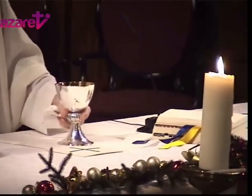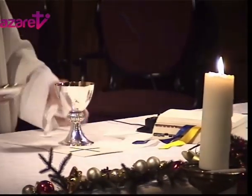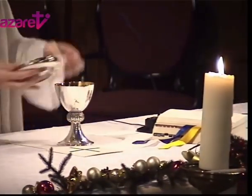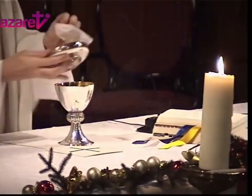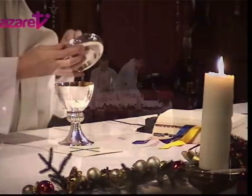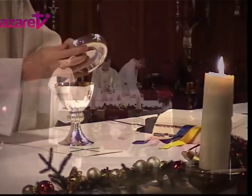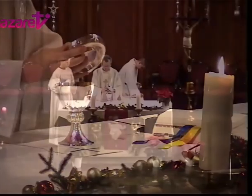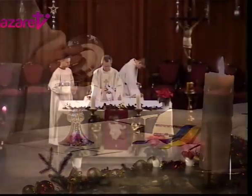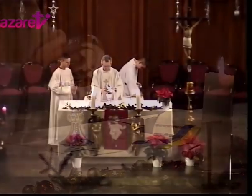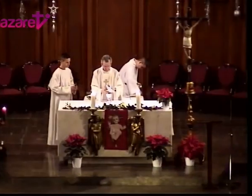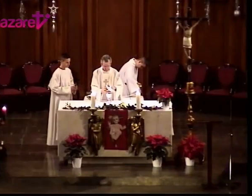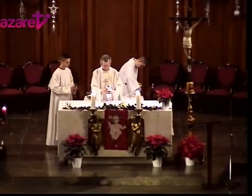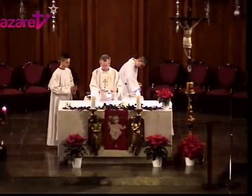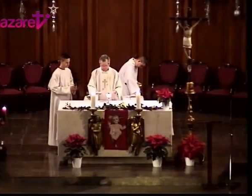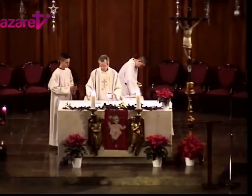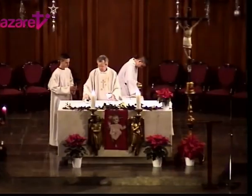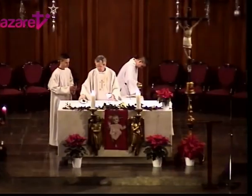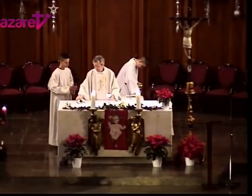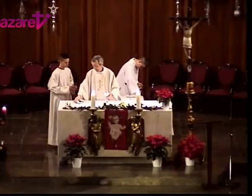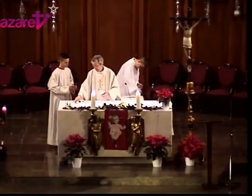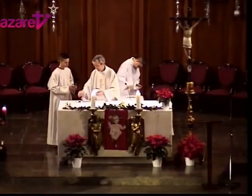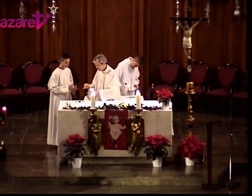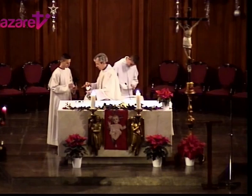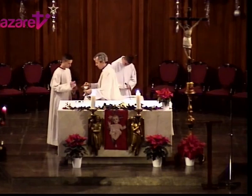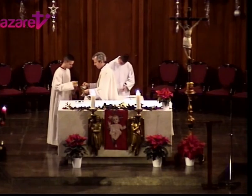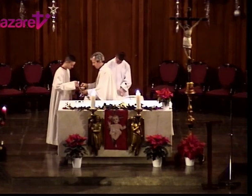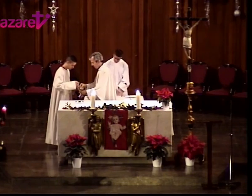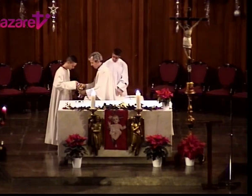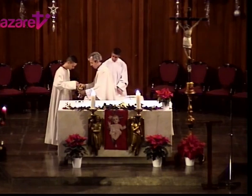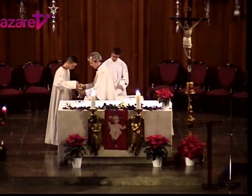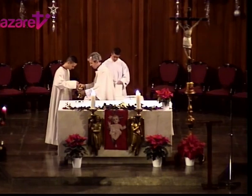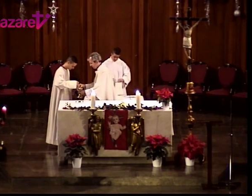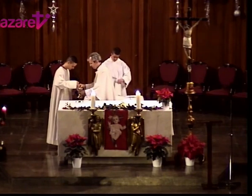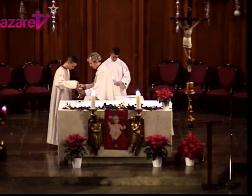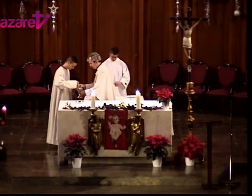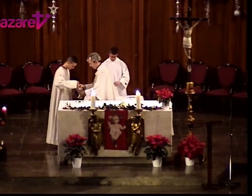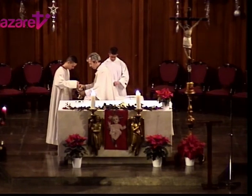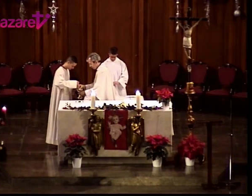en este pan y en este vino.